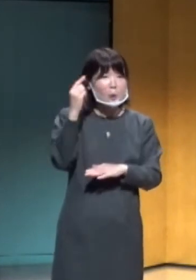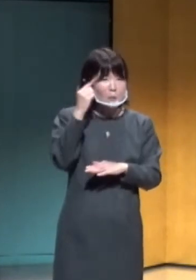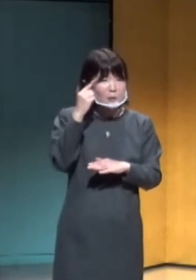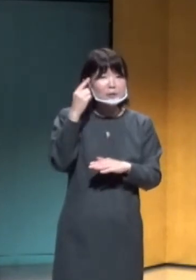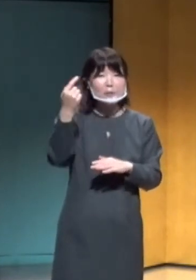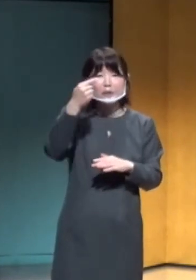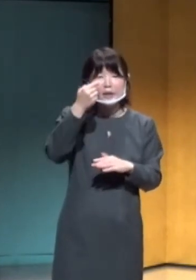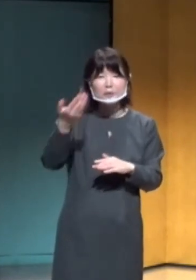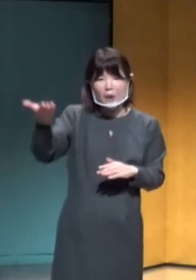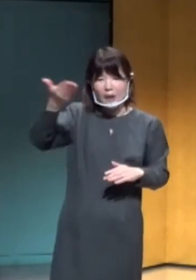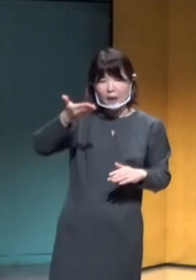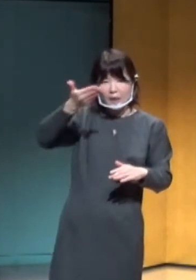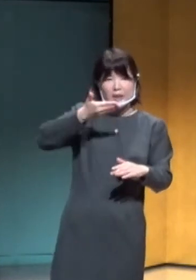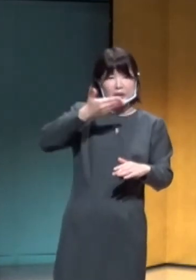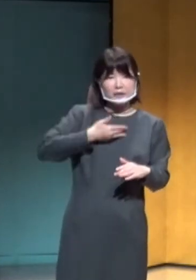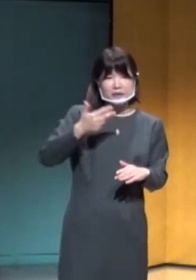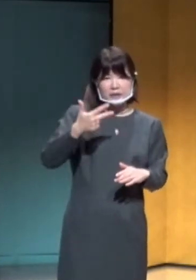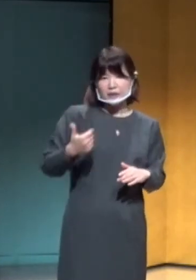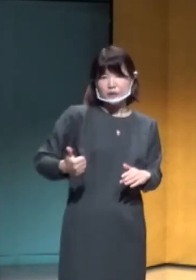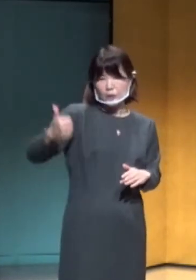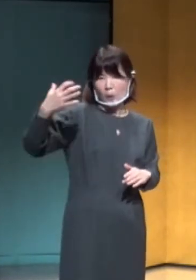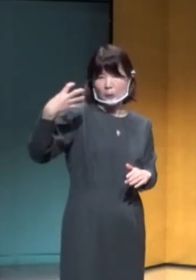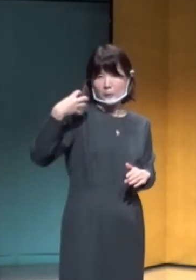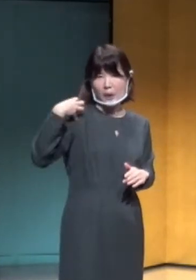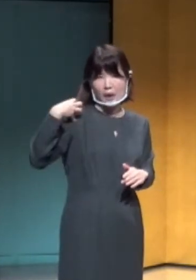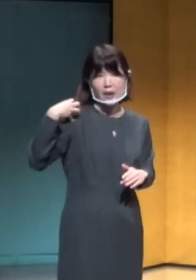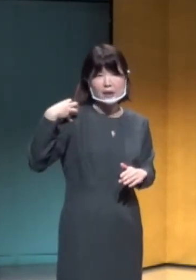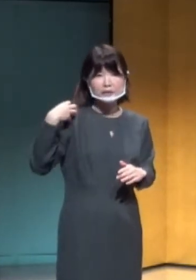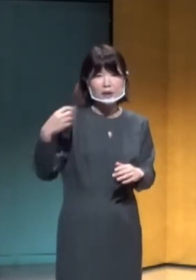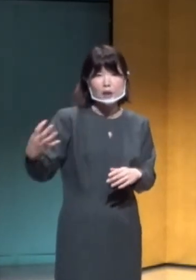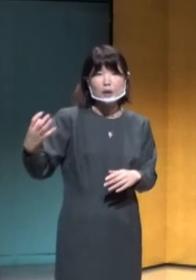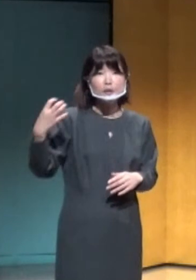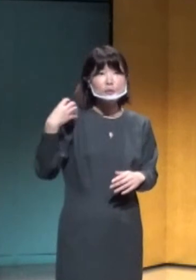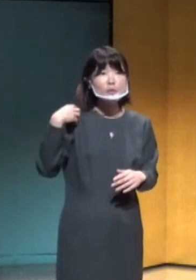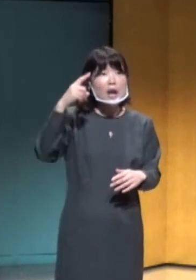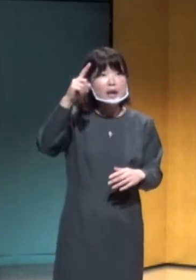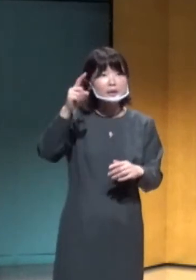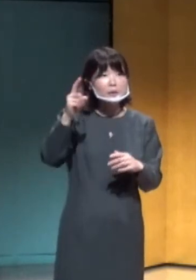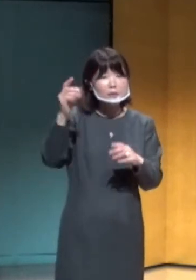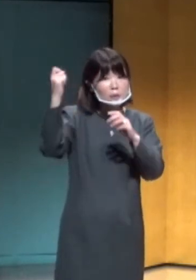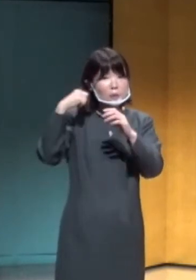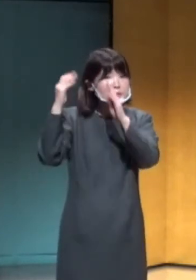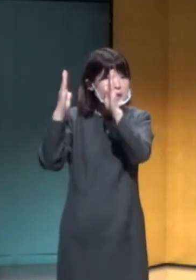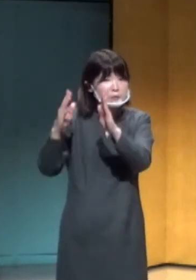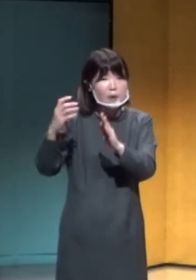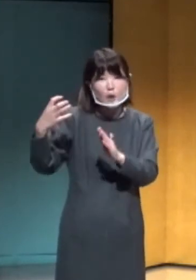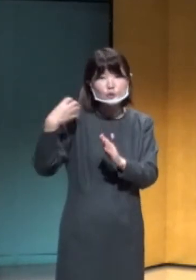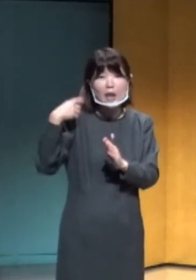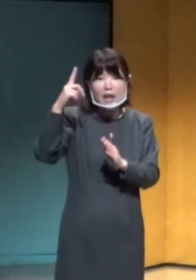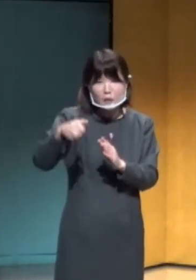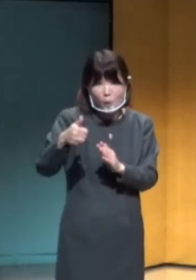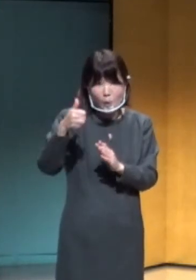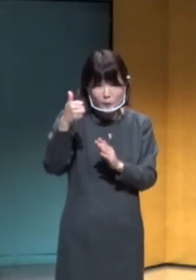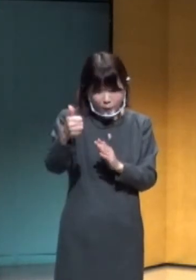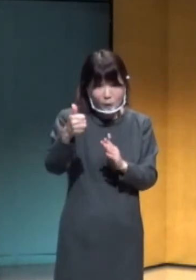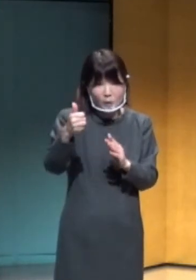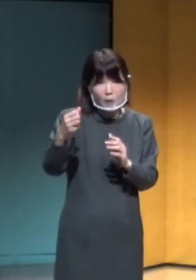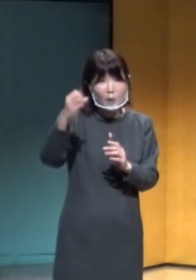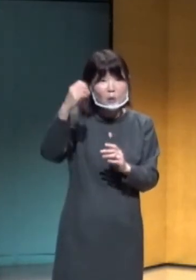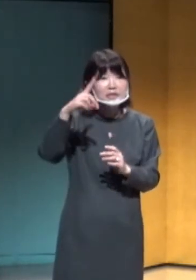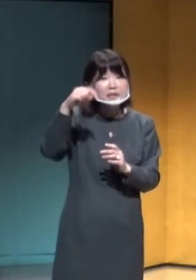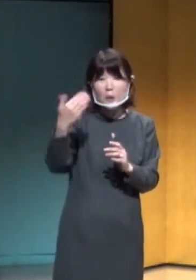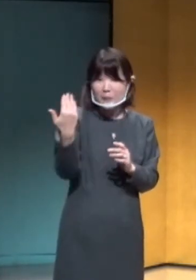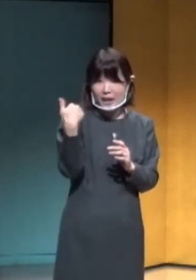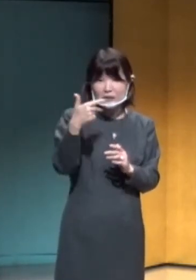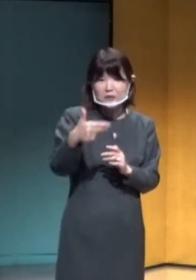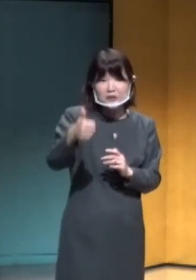いております。一部では浦野前市長さん、星野慎吾市長さんお見えでございましたが、600職員とともに市民